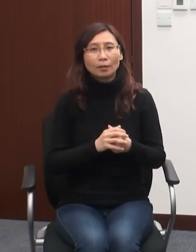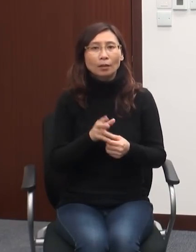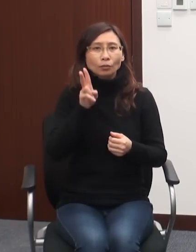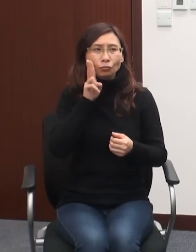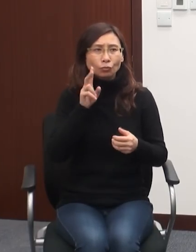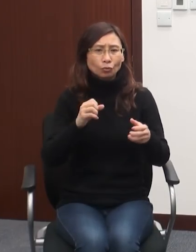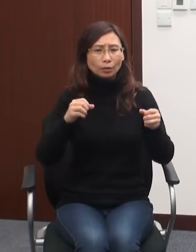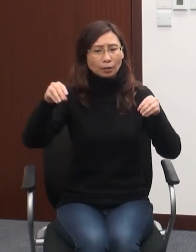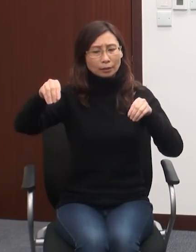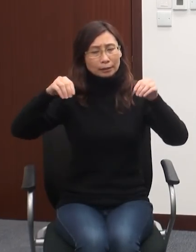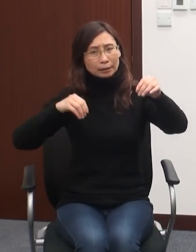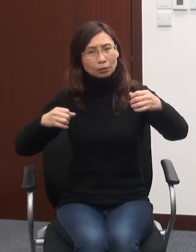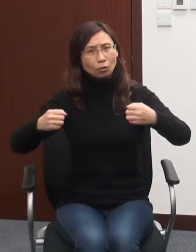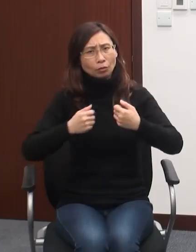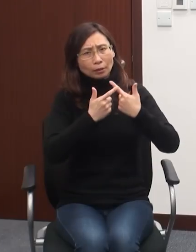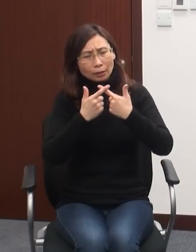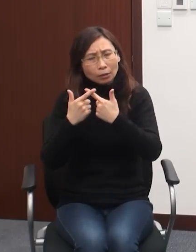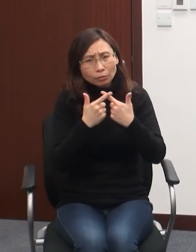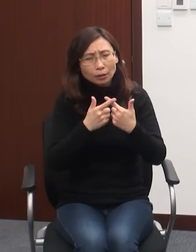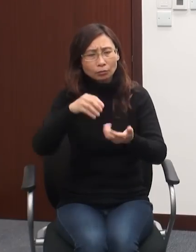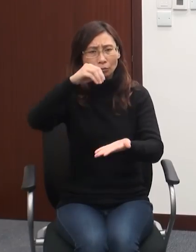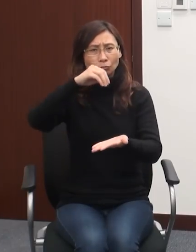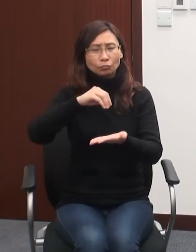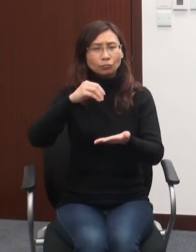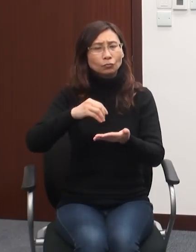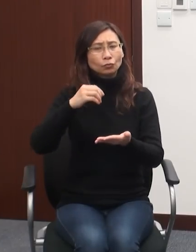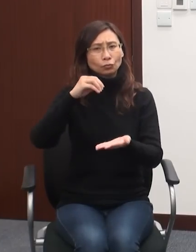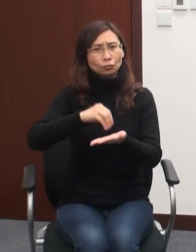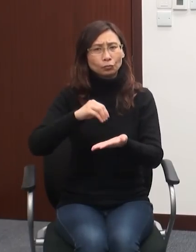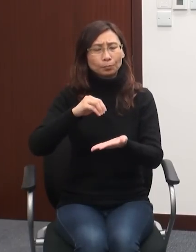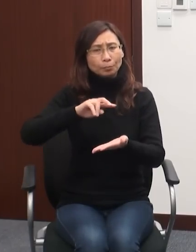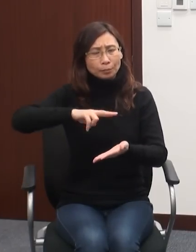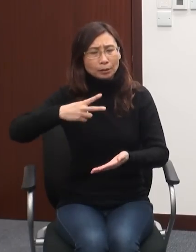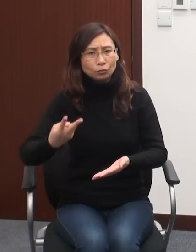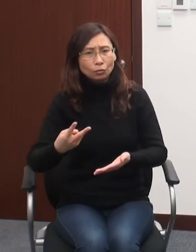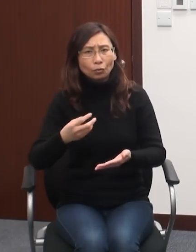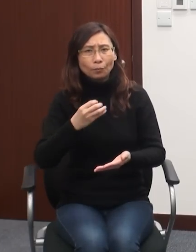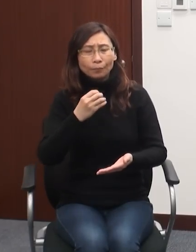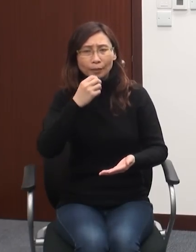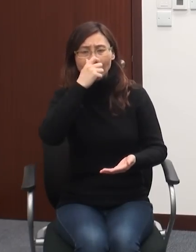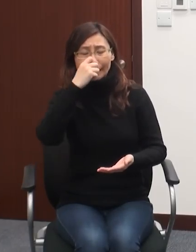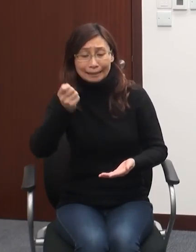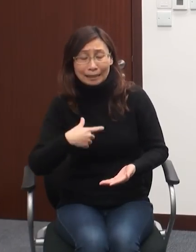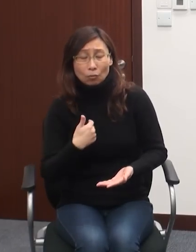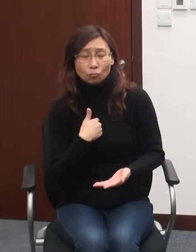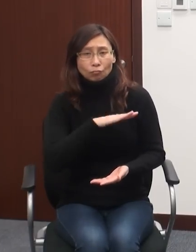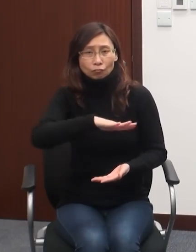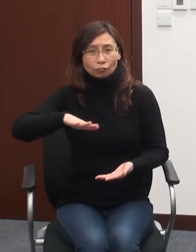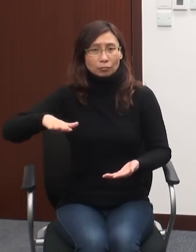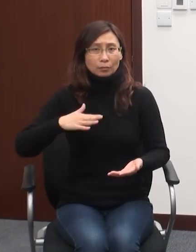喺度拉扯鬥爭嘅時候咧，最大機會就犧牲我哋嘅利益啦。係咪？因為你好簡單，你任何一個負責任嘅